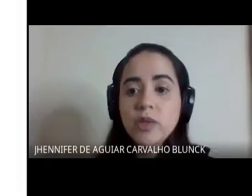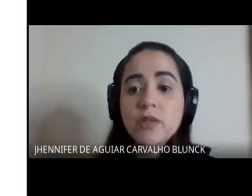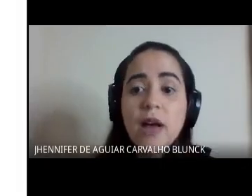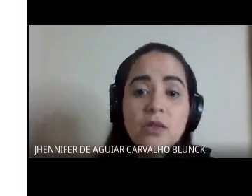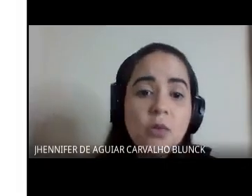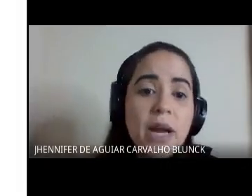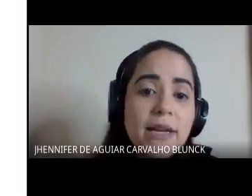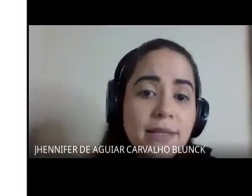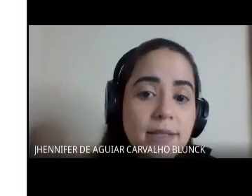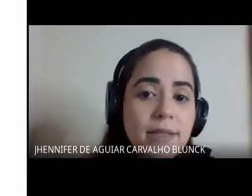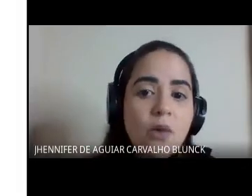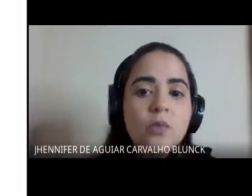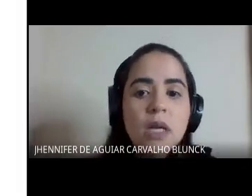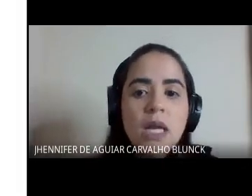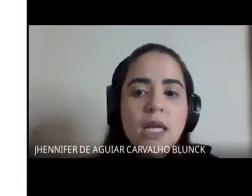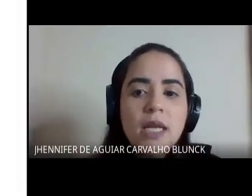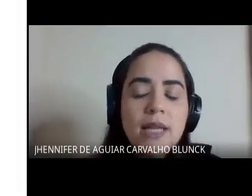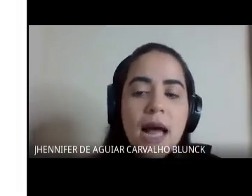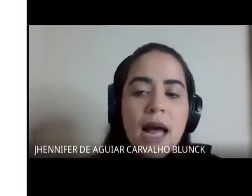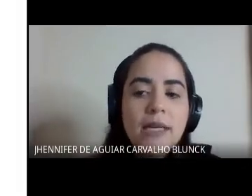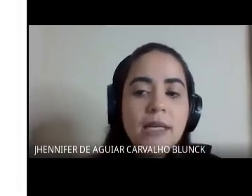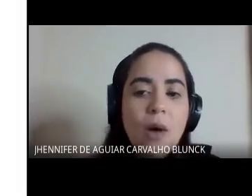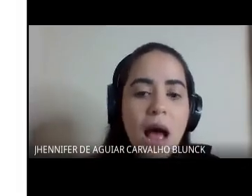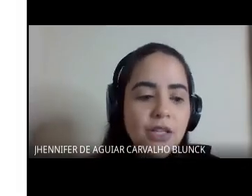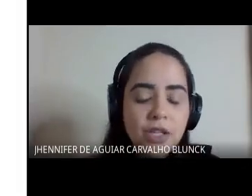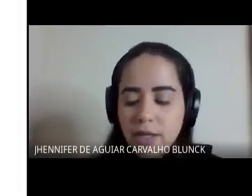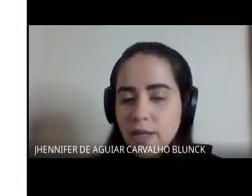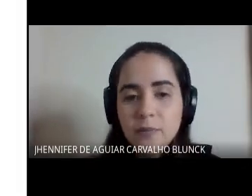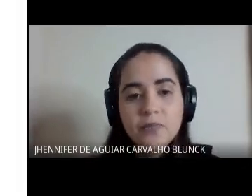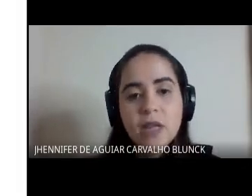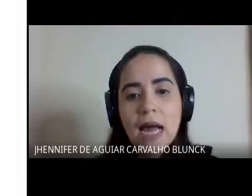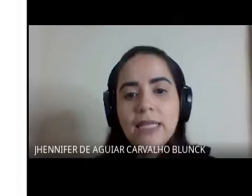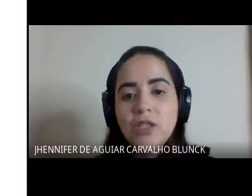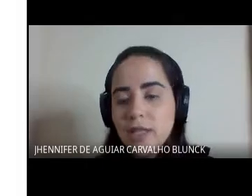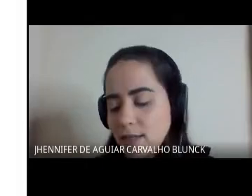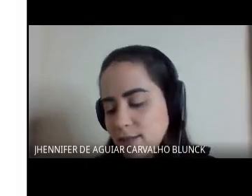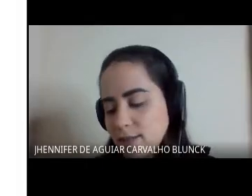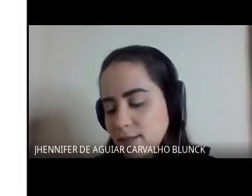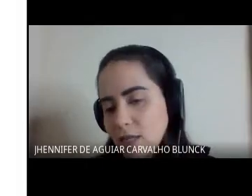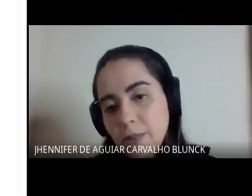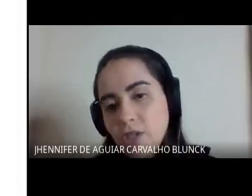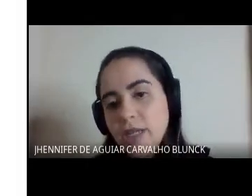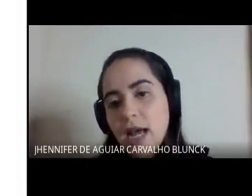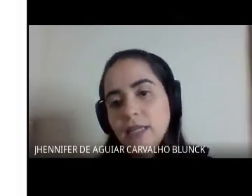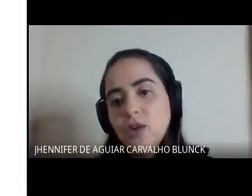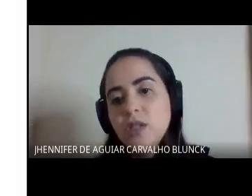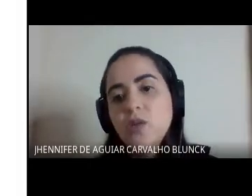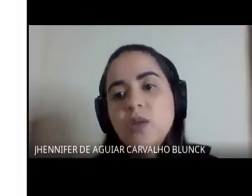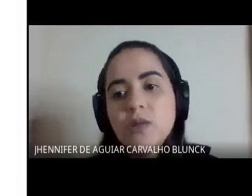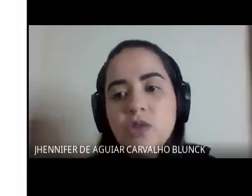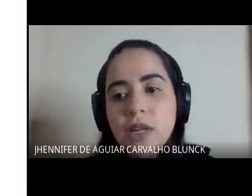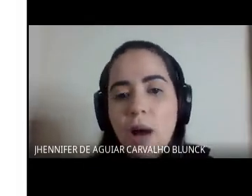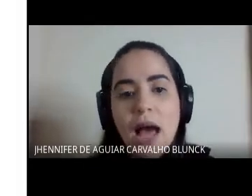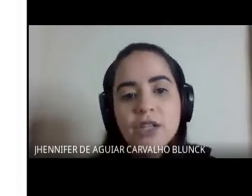identidades surdas, fala sobre a aquisição da linguagem, né? A identidade está diretamente